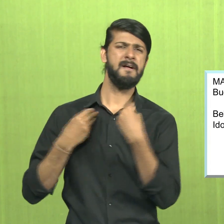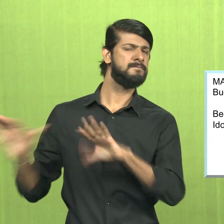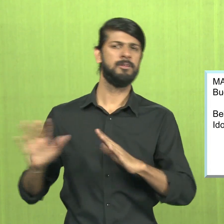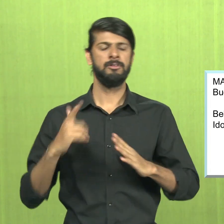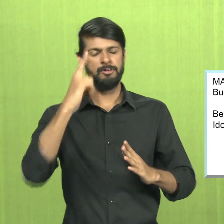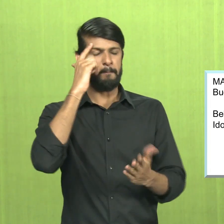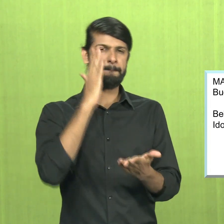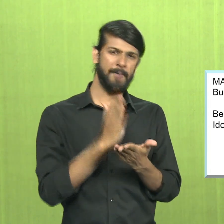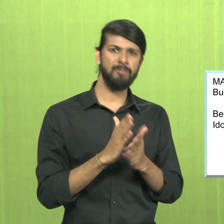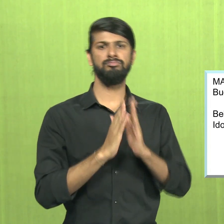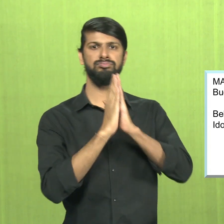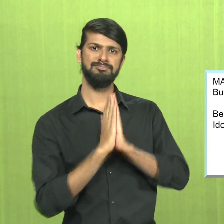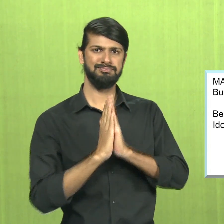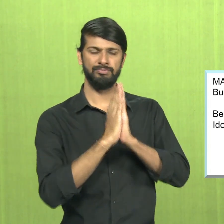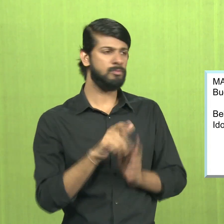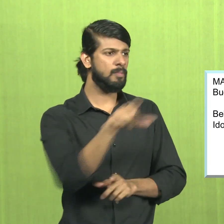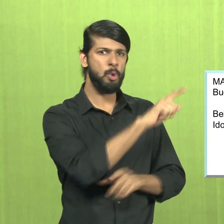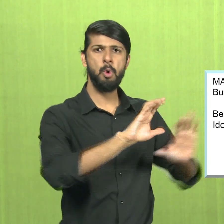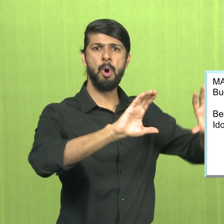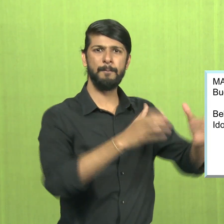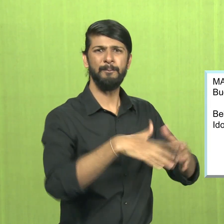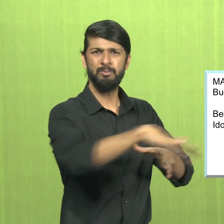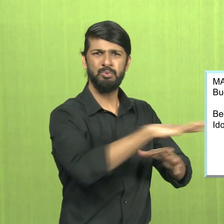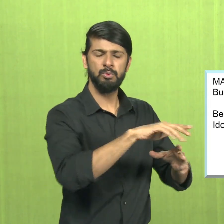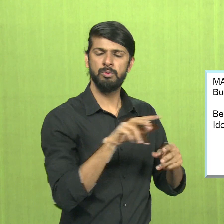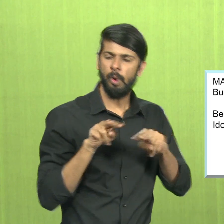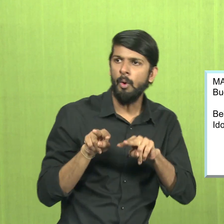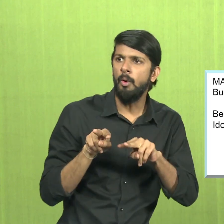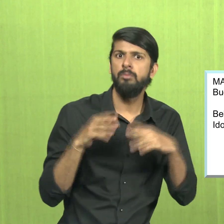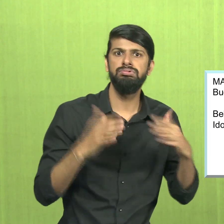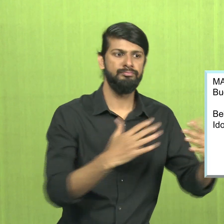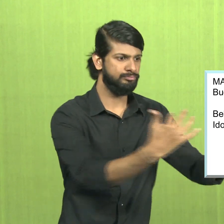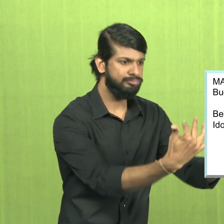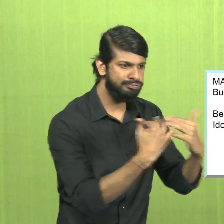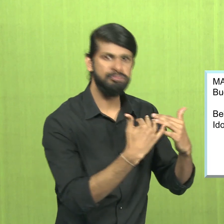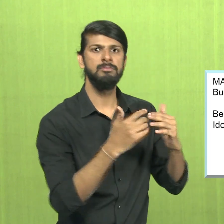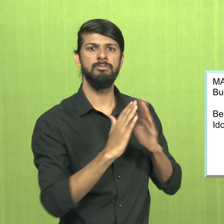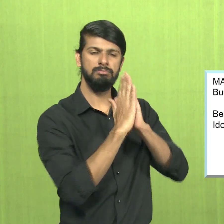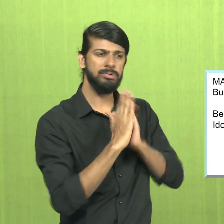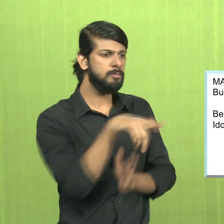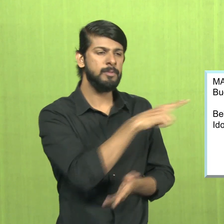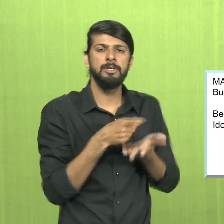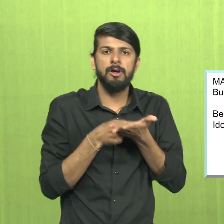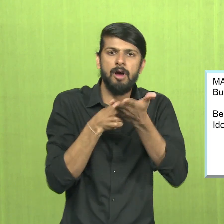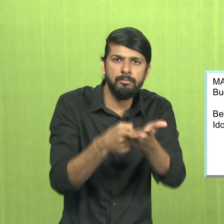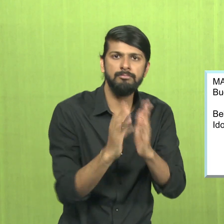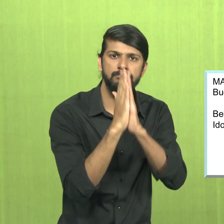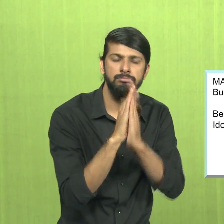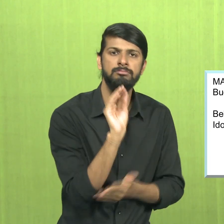में बोधिसत्व सिमिलरली बींस फोर्ड लॉर्ड बुद्धा स्पात एंड महाराणा बिलीव